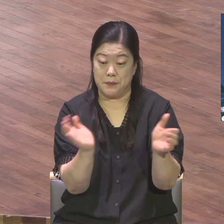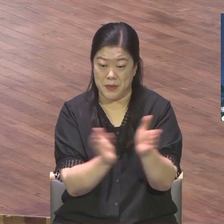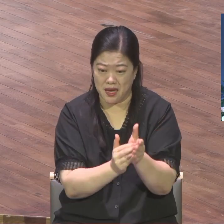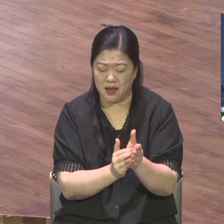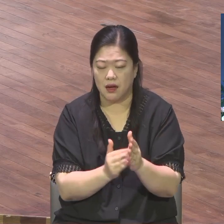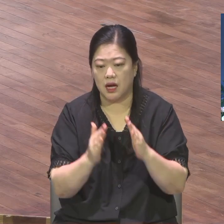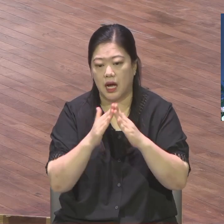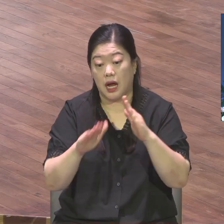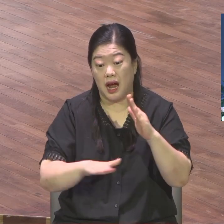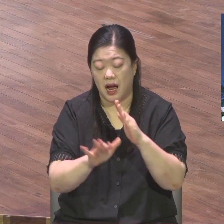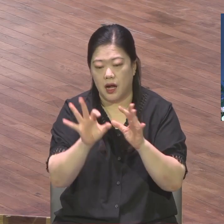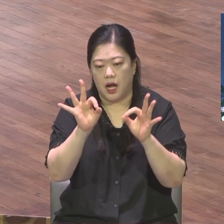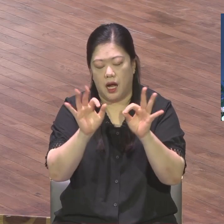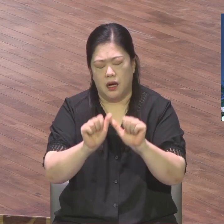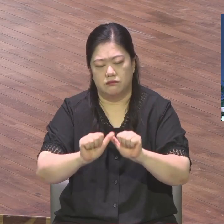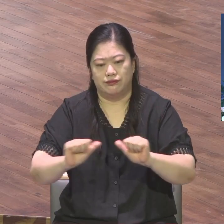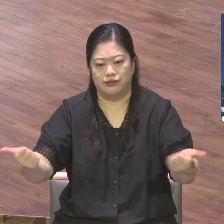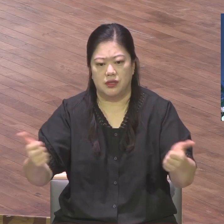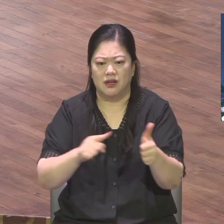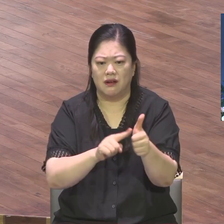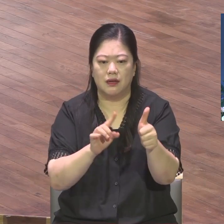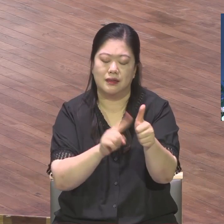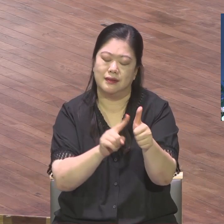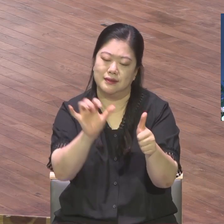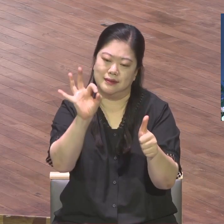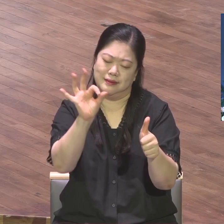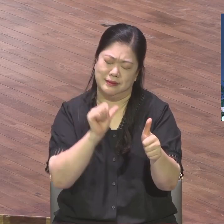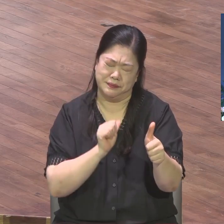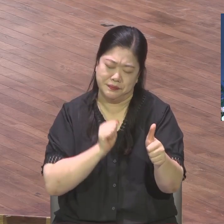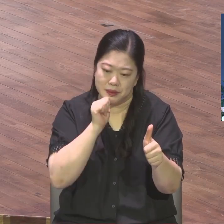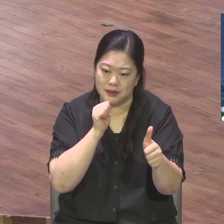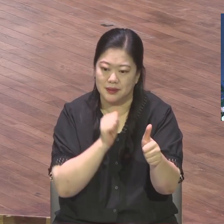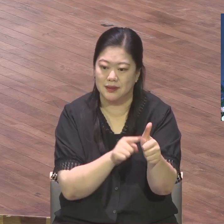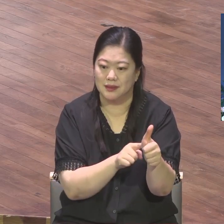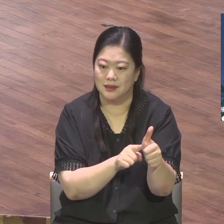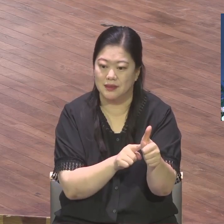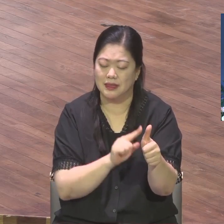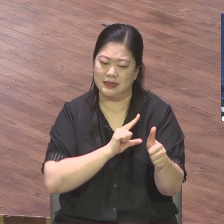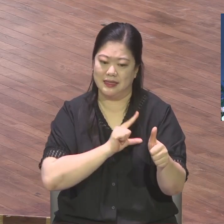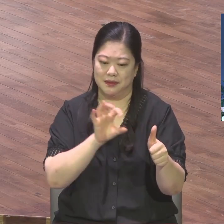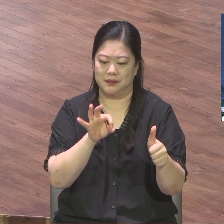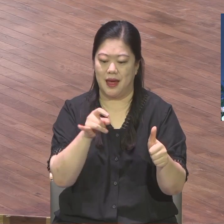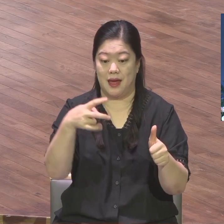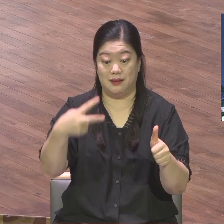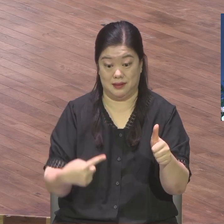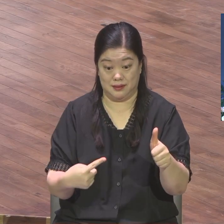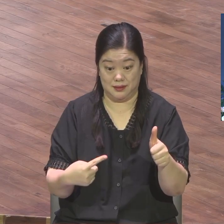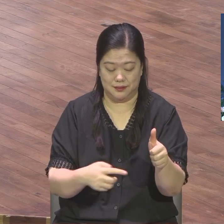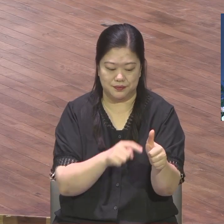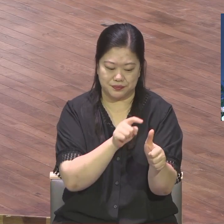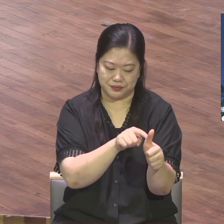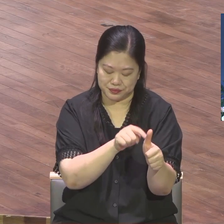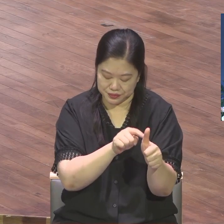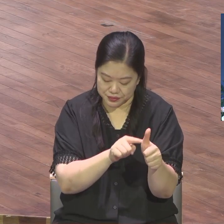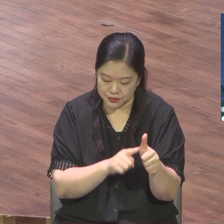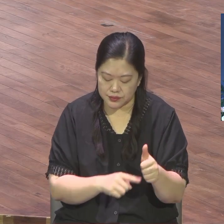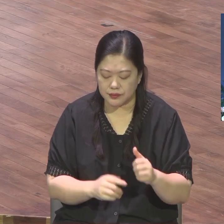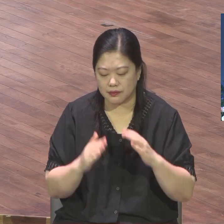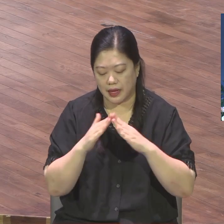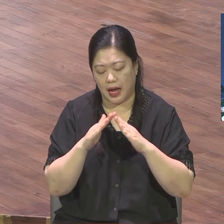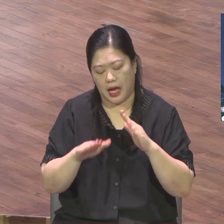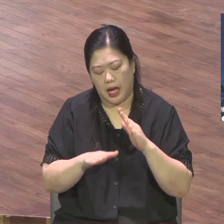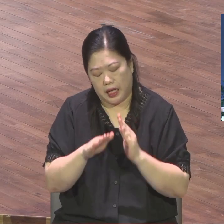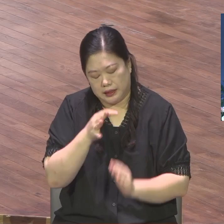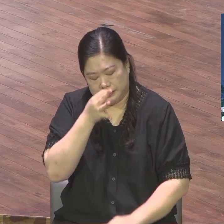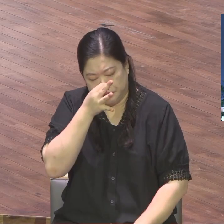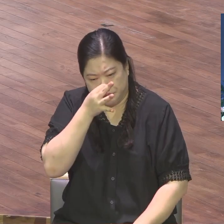엄청나게 가난한 무일푼의 이 남자 에드 말레시란 이 남자, 이 사람이 자기 상황 환경